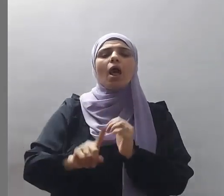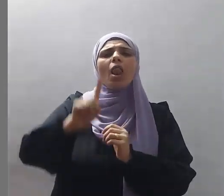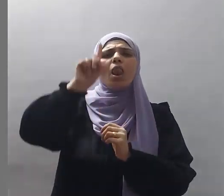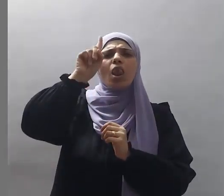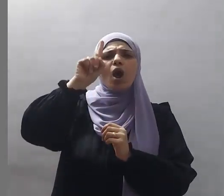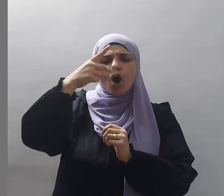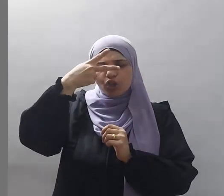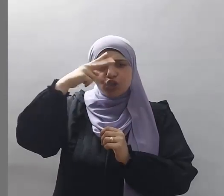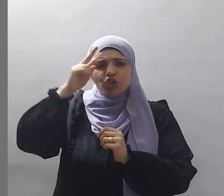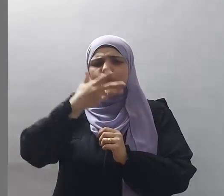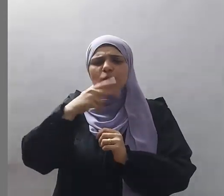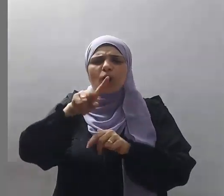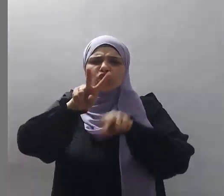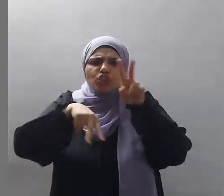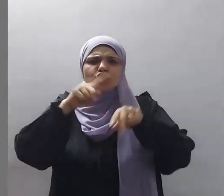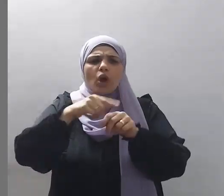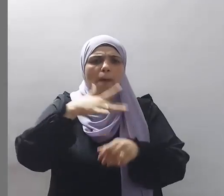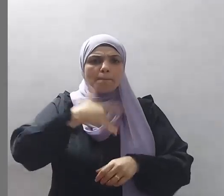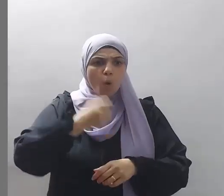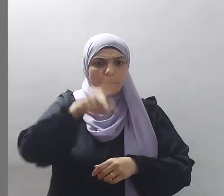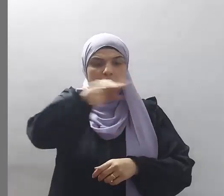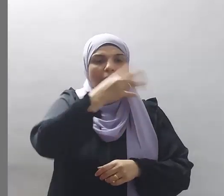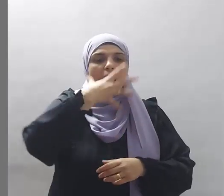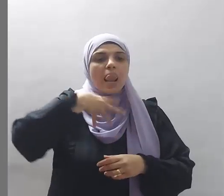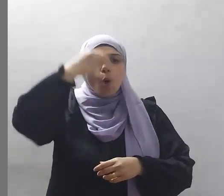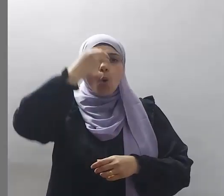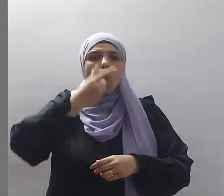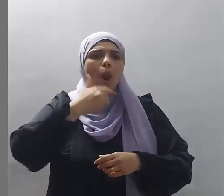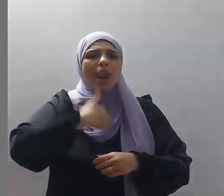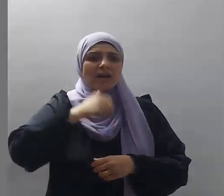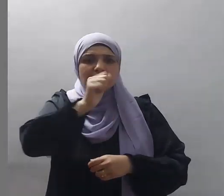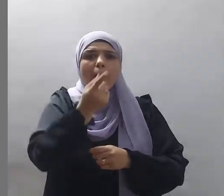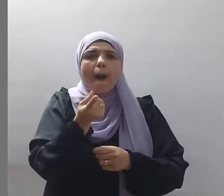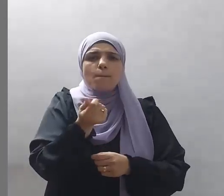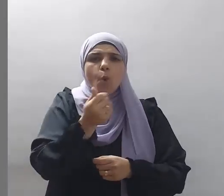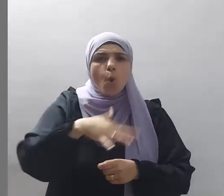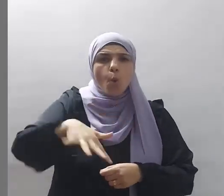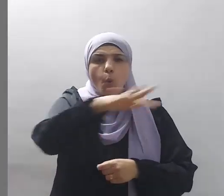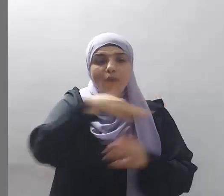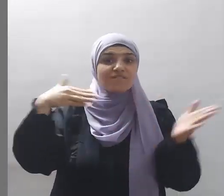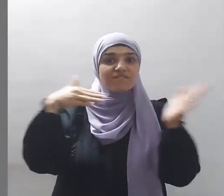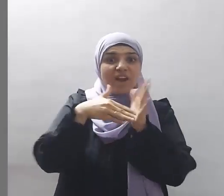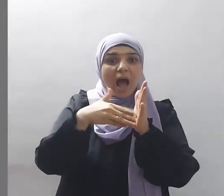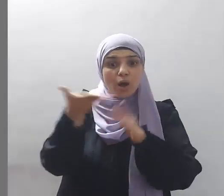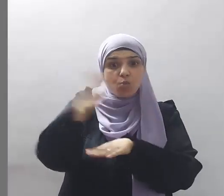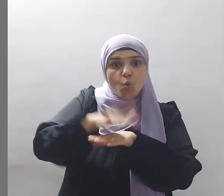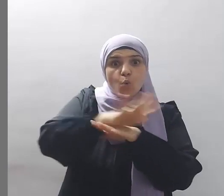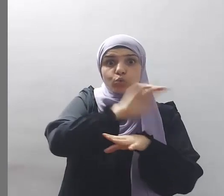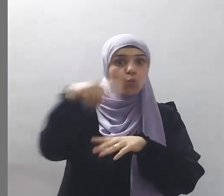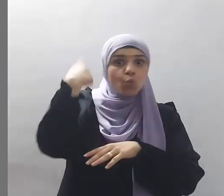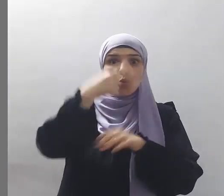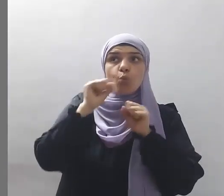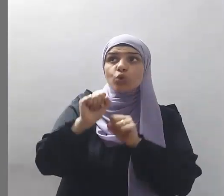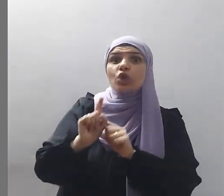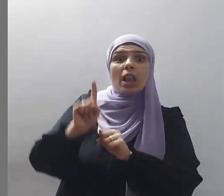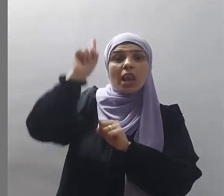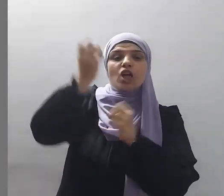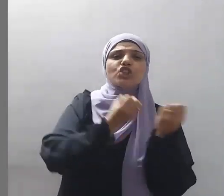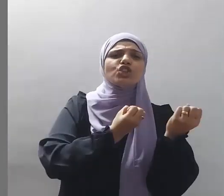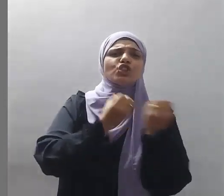من المؤمنين أنفسهم وأموالهم بأن لهم الجنة، يقاتلون في سبيل